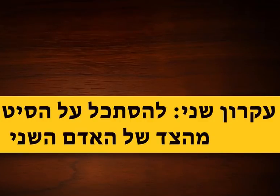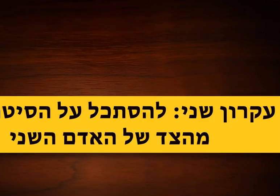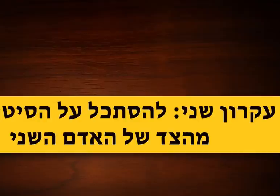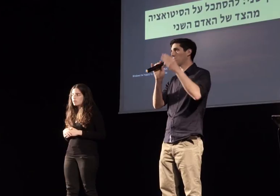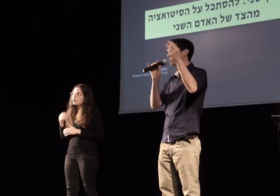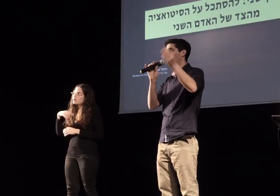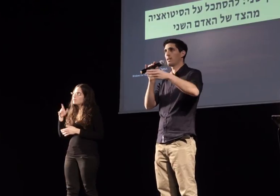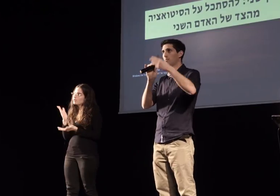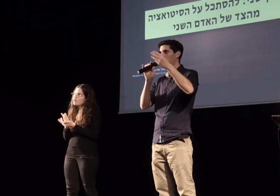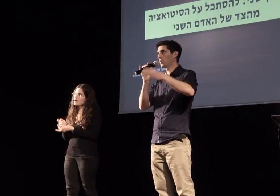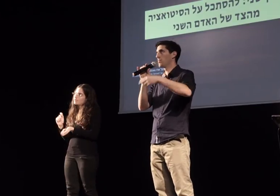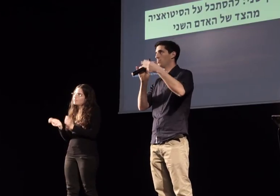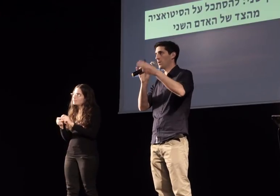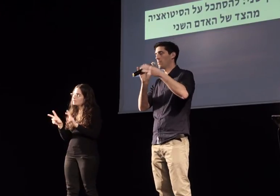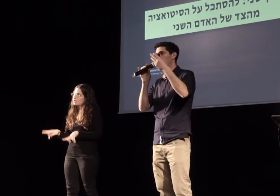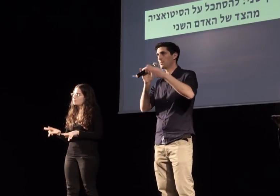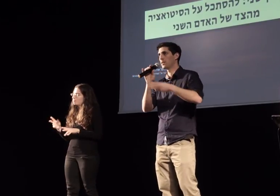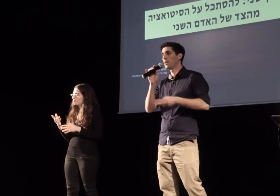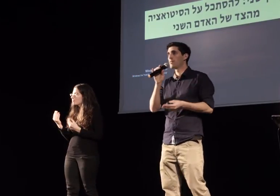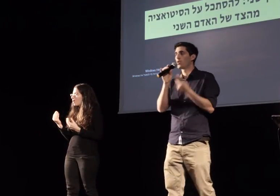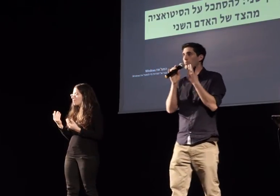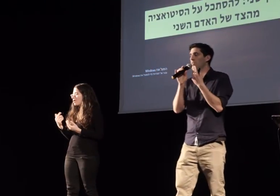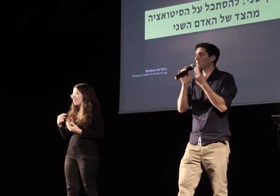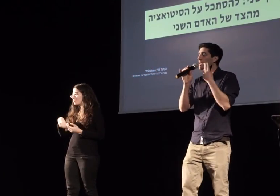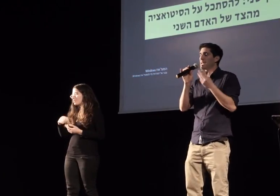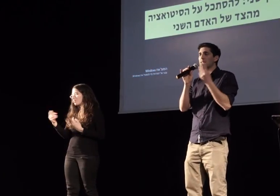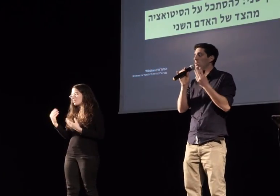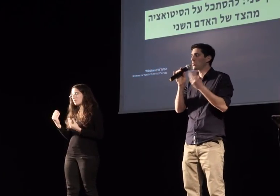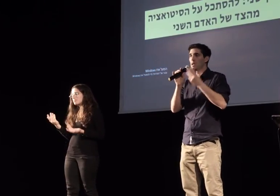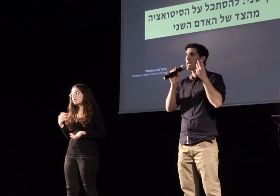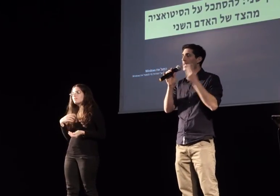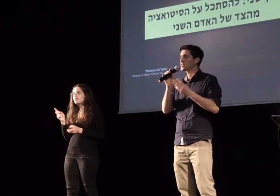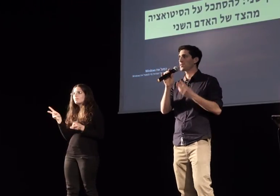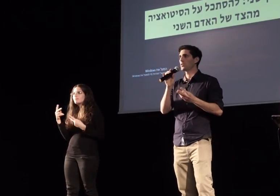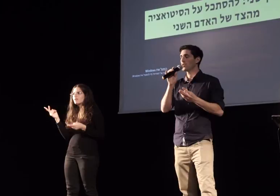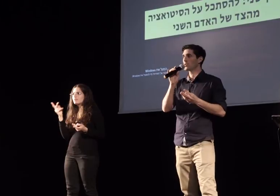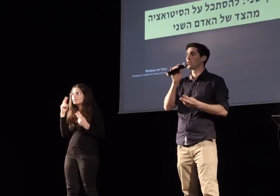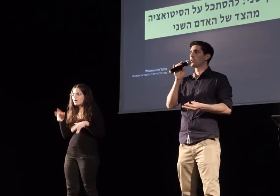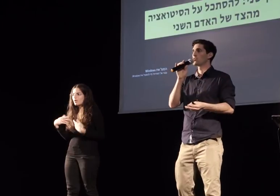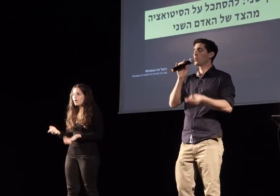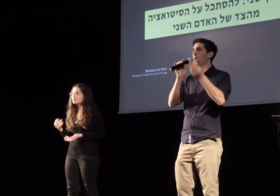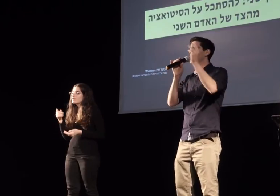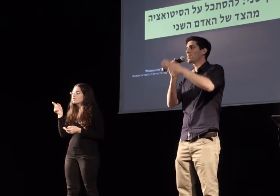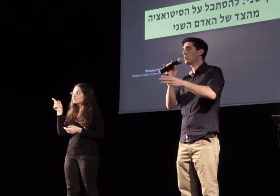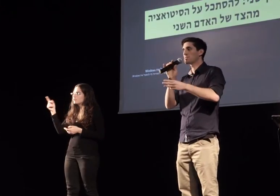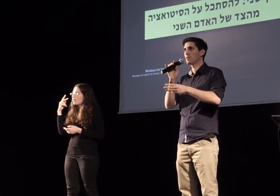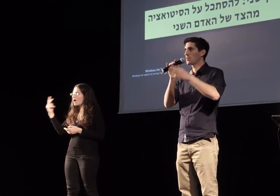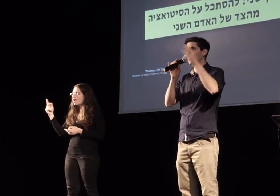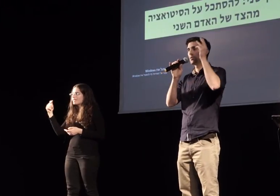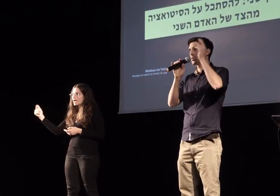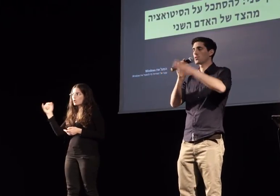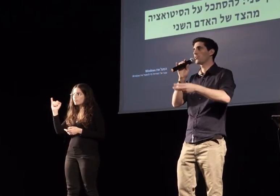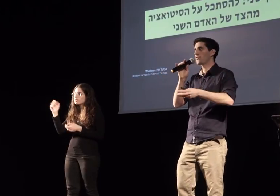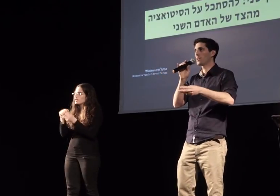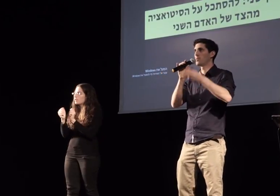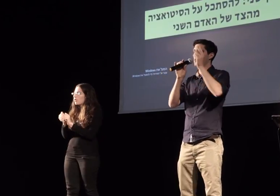אוקיי? אנחנו כבר טבעונים, חלק מאיתנו הרבה מאוד זמן, אנחנו לא מבינים איך זה יכול להיות. איך זה יכול להיות שהוא ראה את גרי רובסקי,